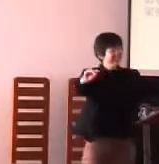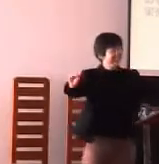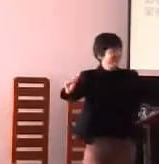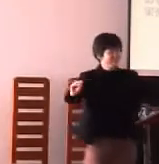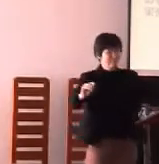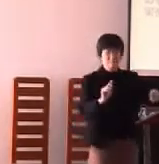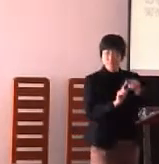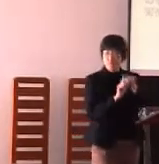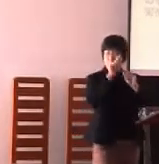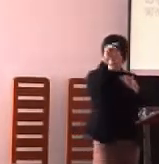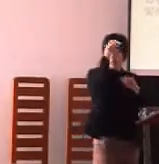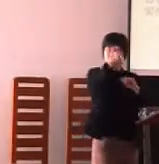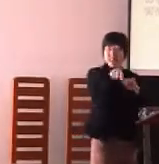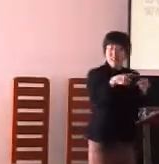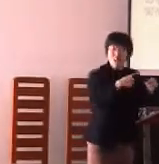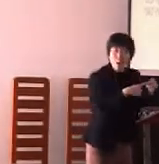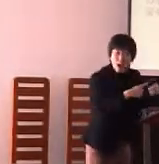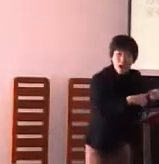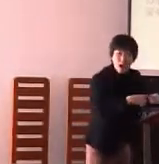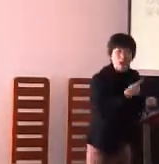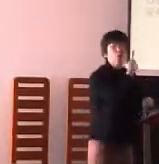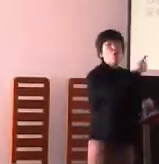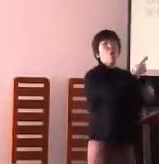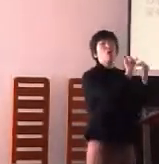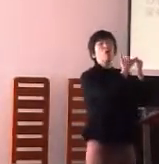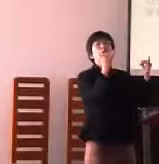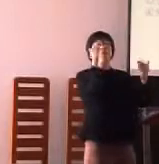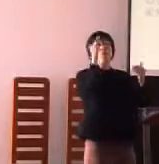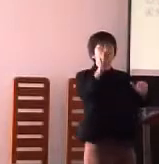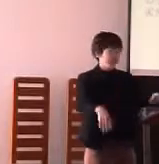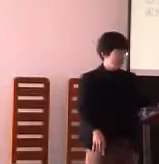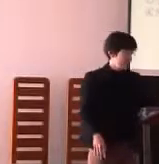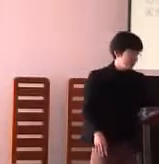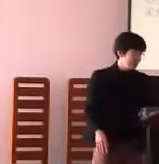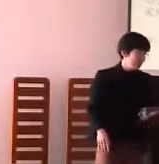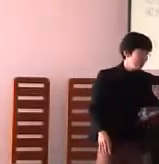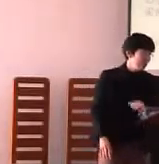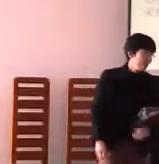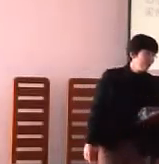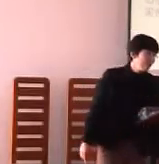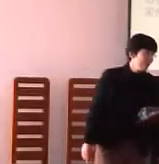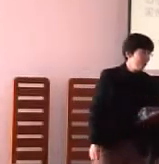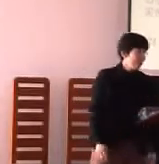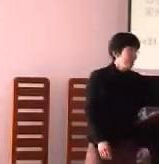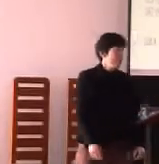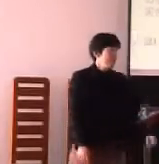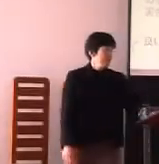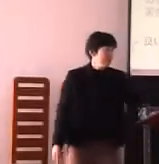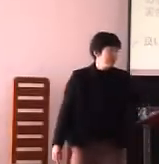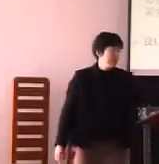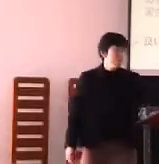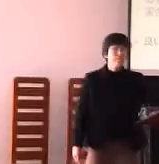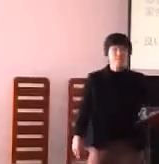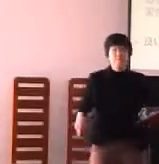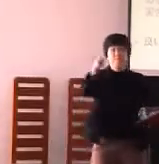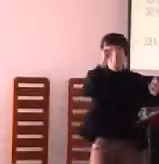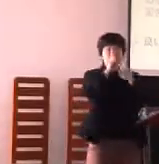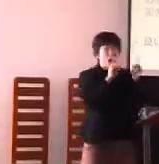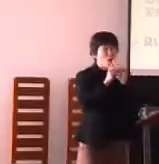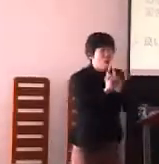れていくって御言葉は神様から離れていく良い地の例え良い地に落ちた御